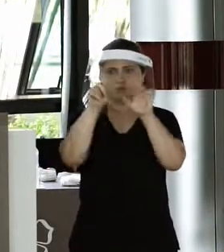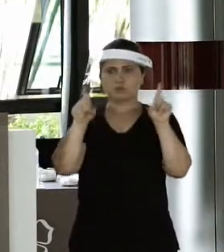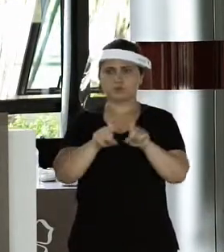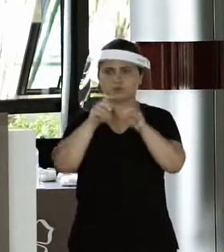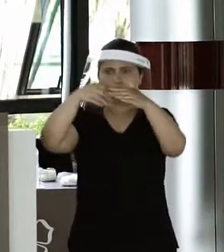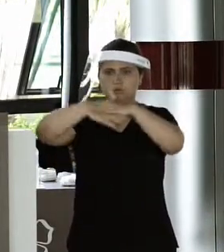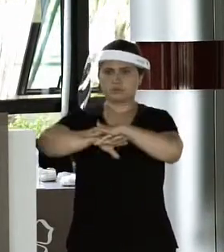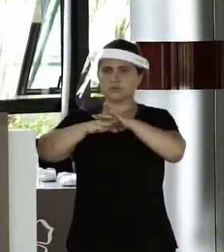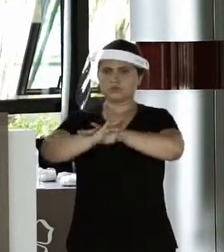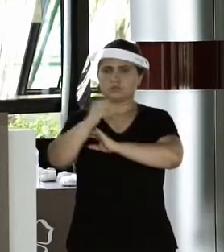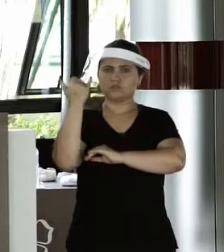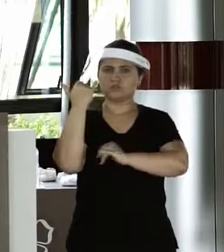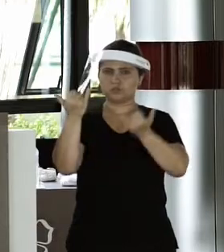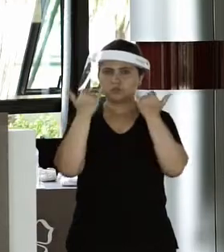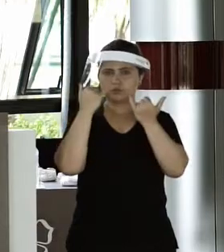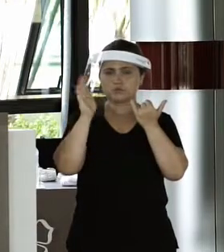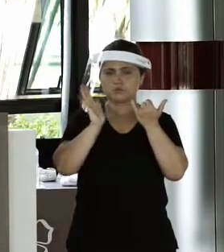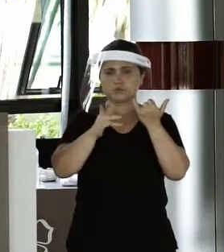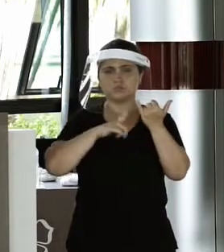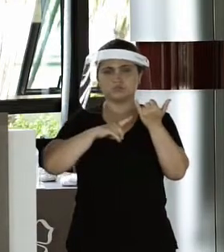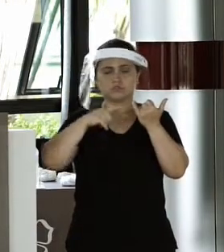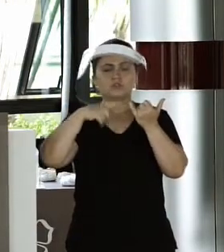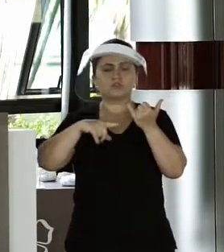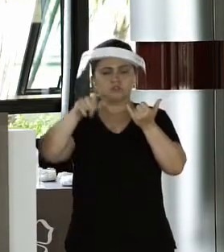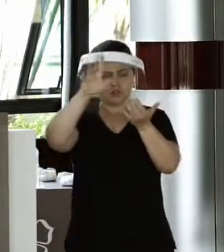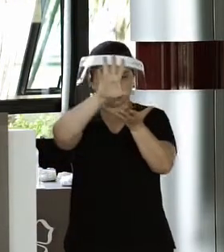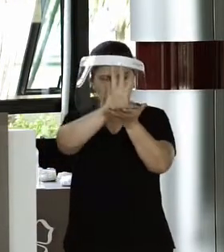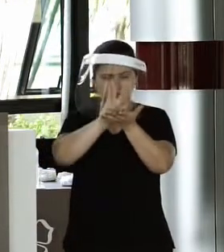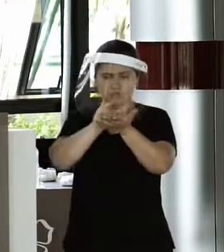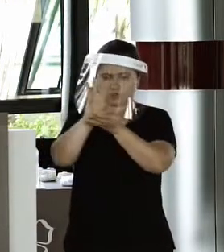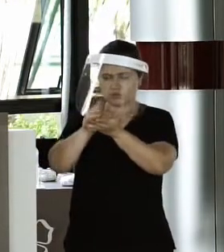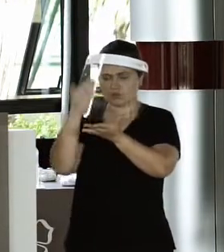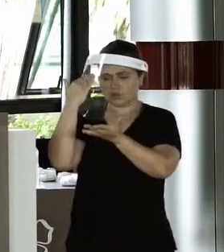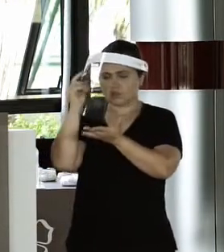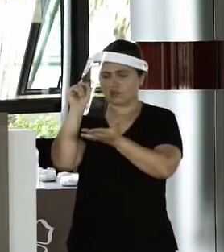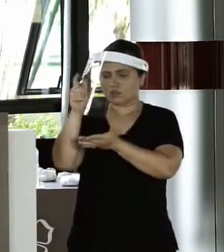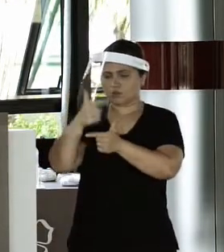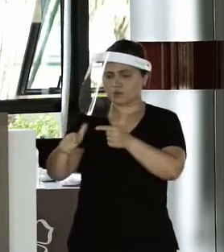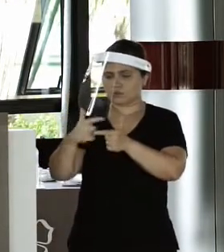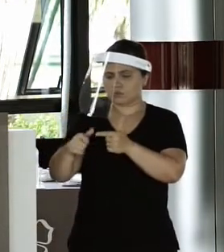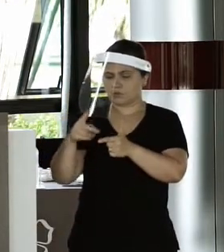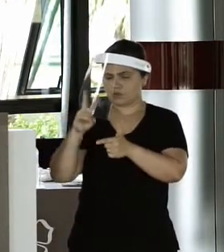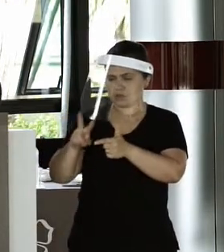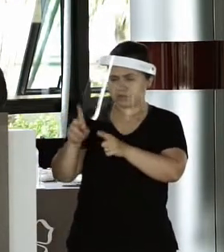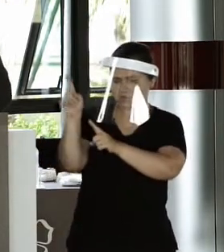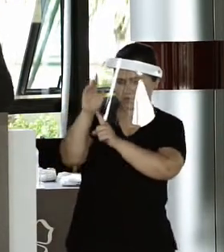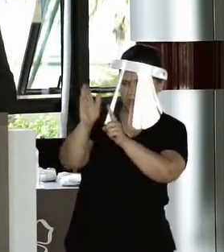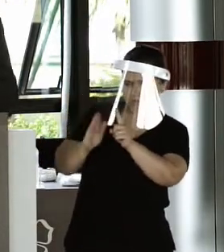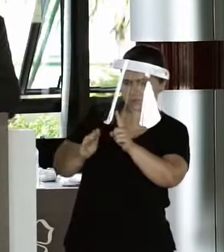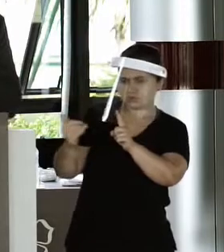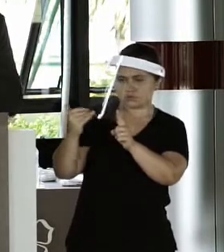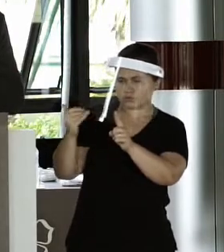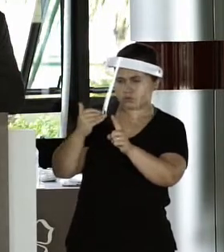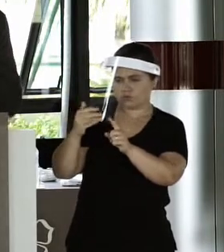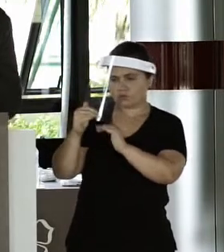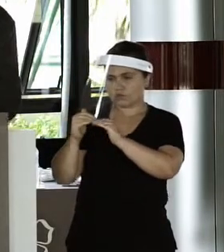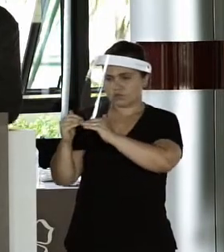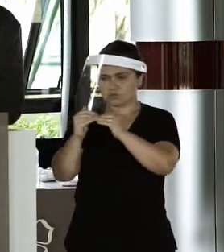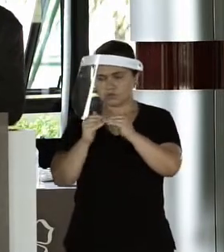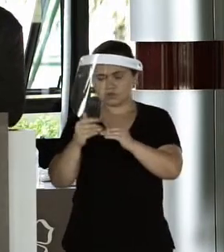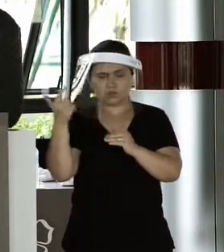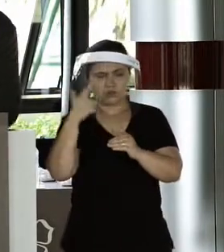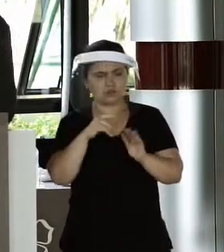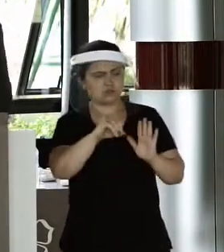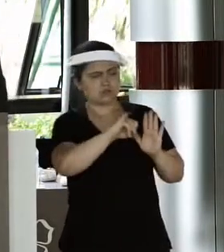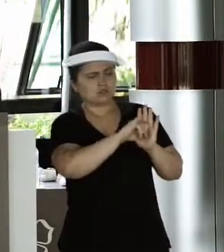no armazenamento de dados que ele já tem, ele já consegue filtrar e entender o que é aquele problema. Então, ele vê uma fissura de um padrão, ele já